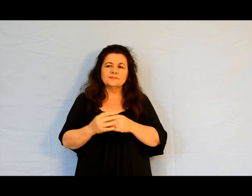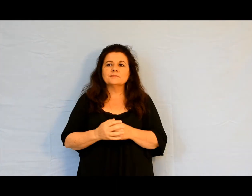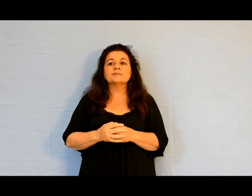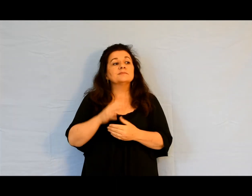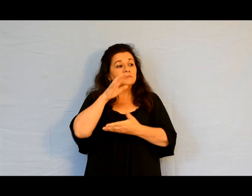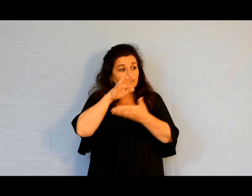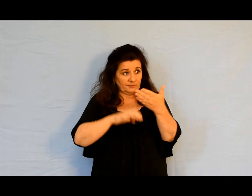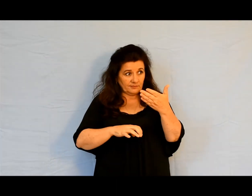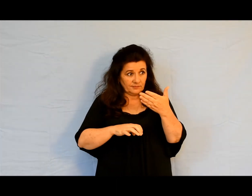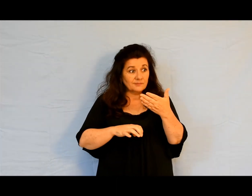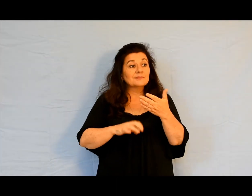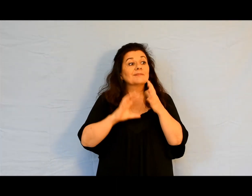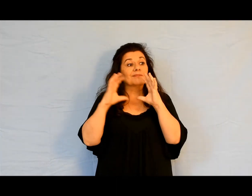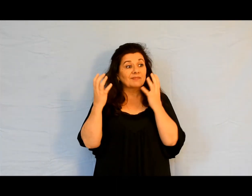Mais vous,